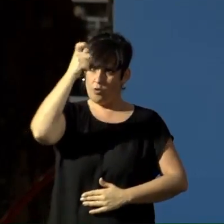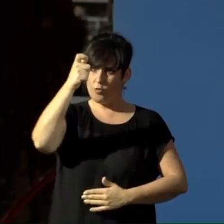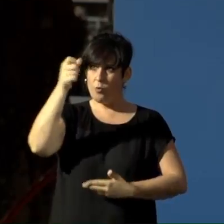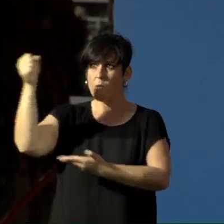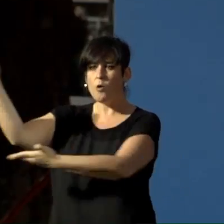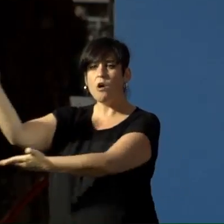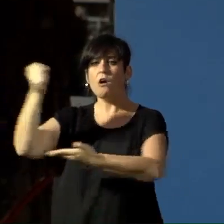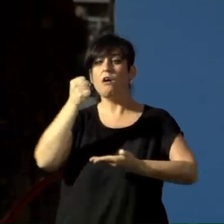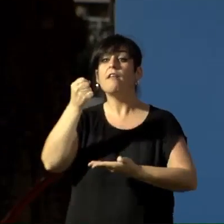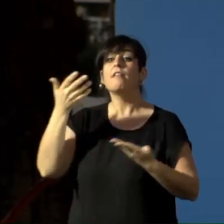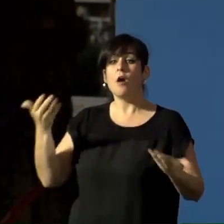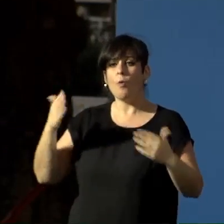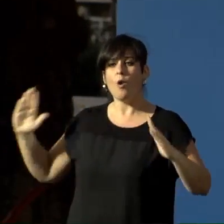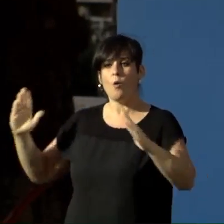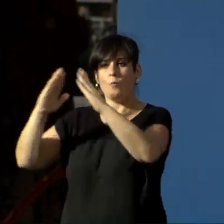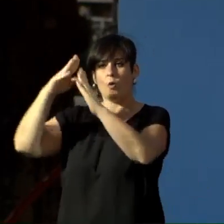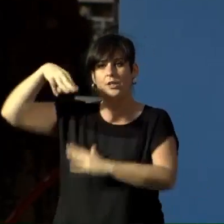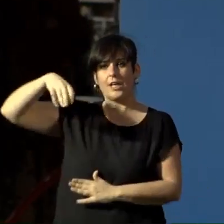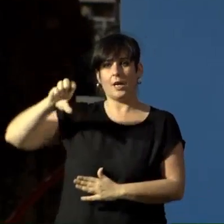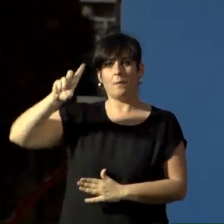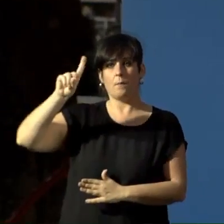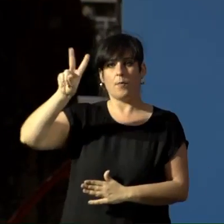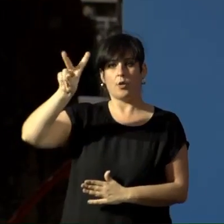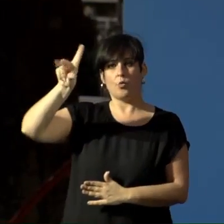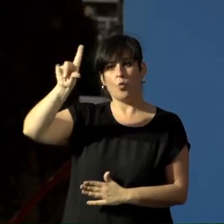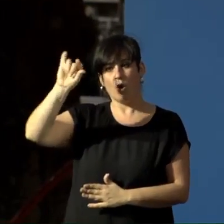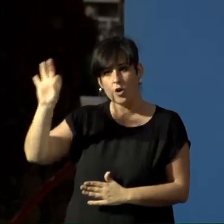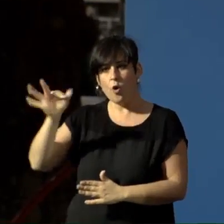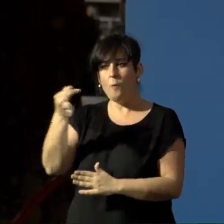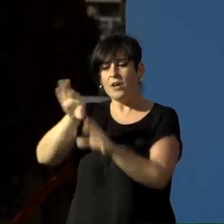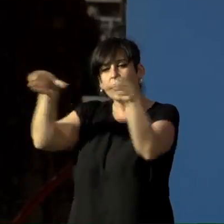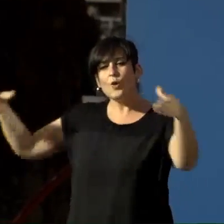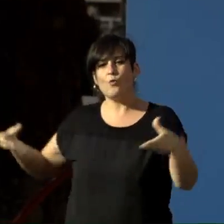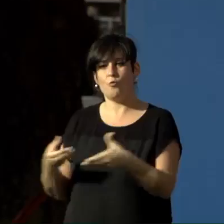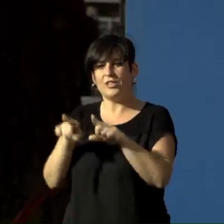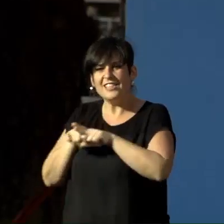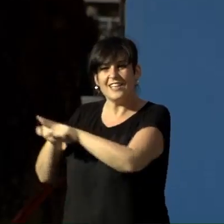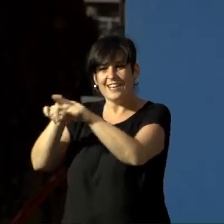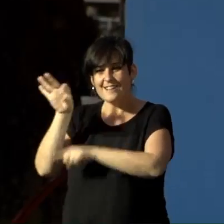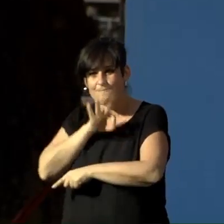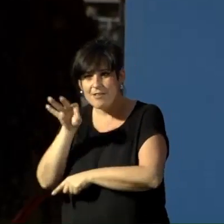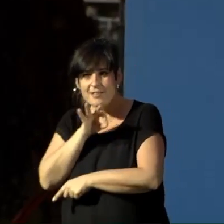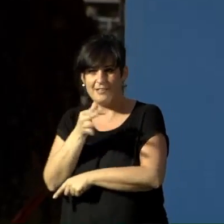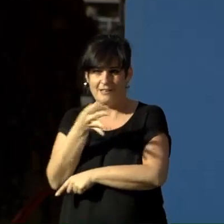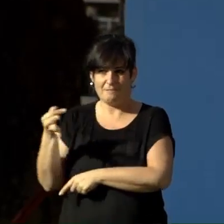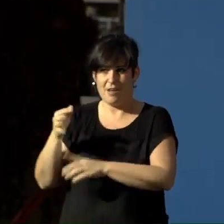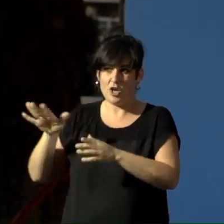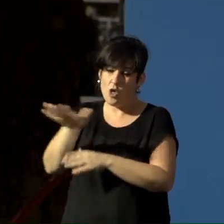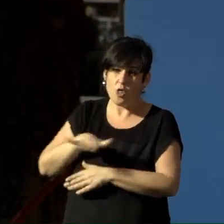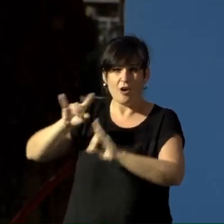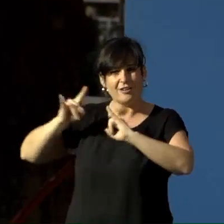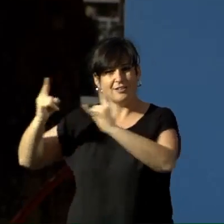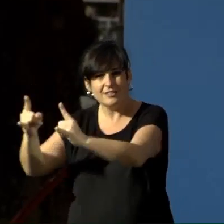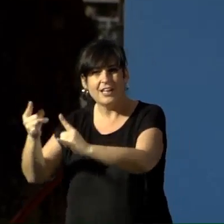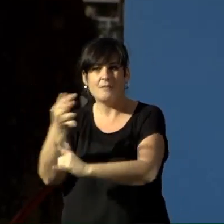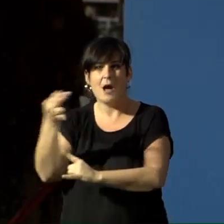dende o Monte Medulio, que dende as loitas irmandiñas, que dende as loitas forais, na cidade da Selva, ou a resistencia de Edreira en